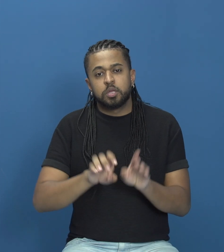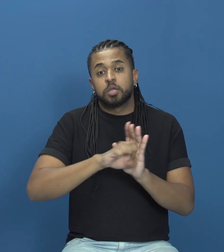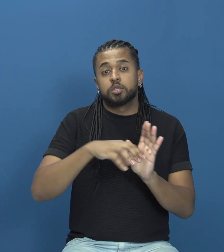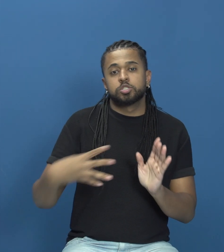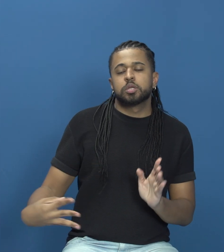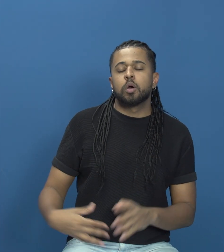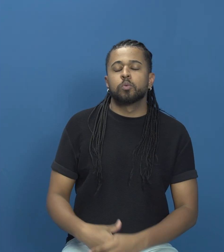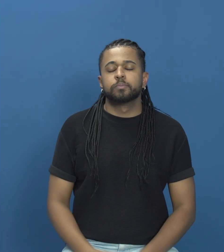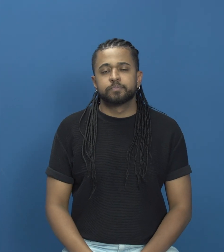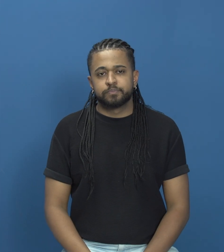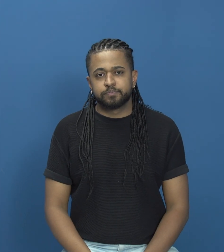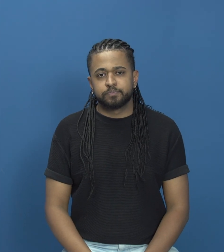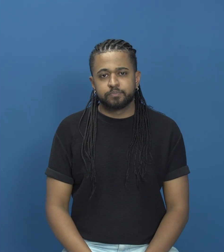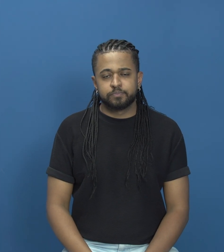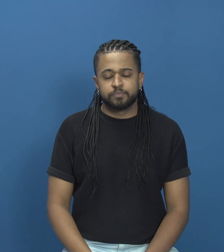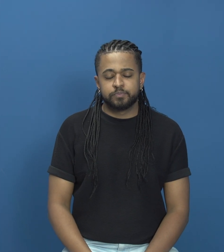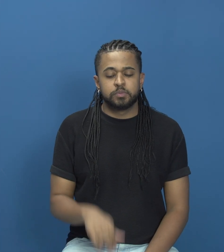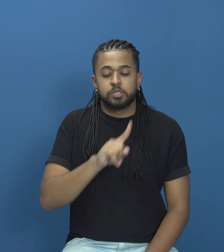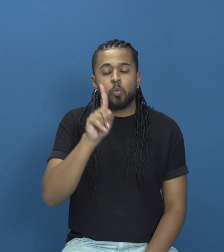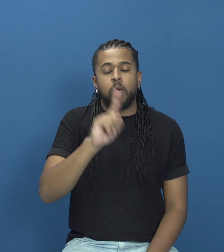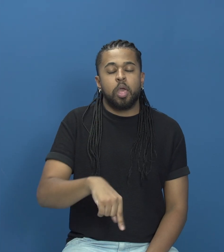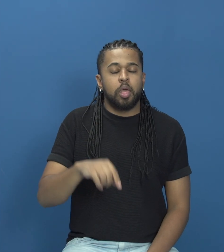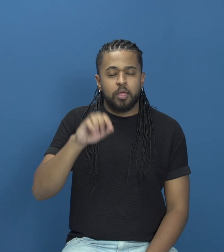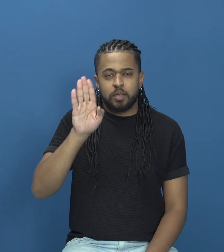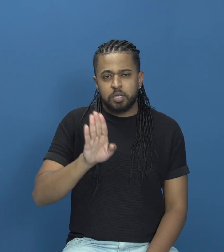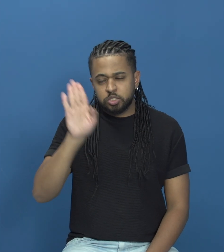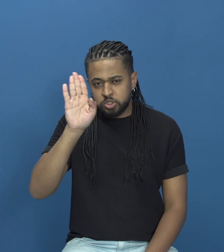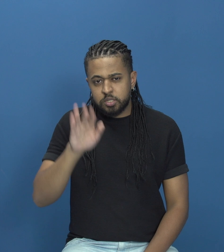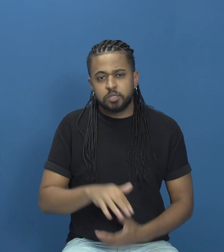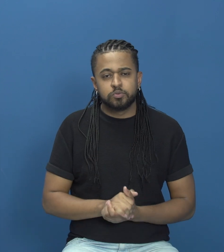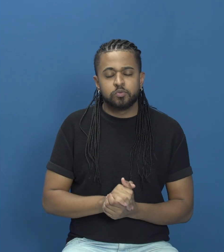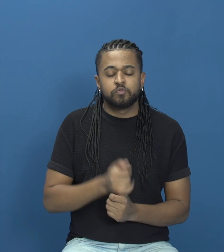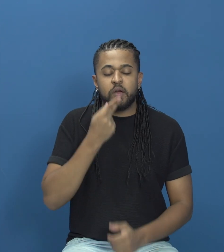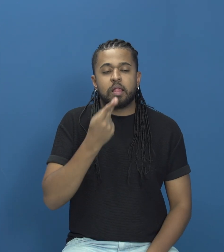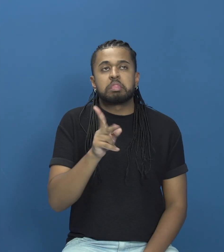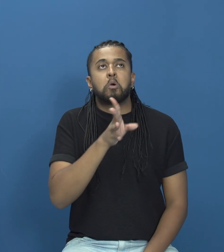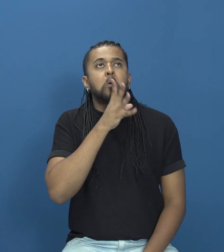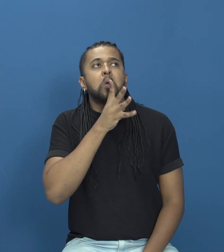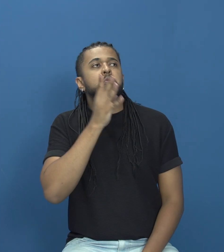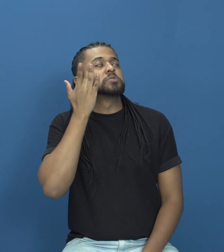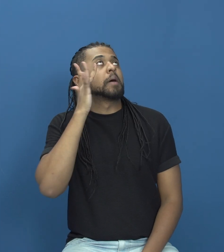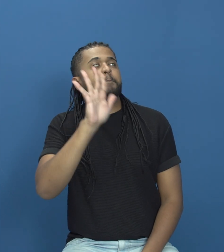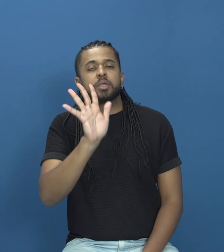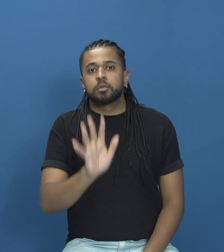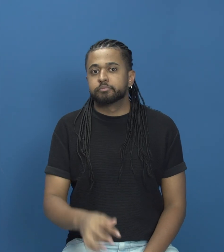edital, fecha parênteses, não cabendo ao candidato, candidata, alegar